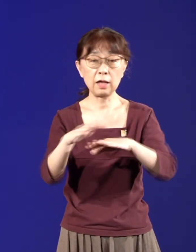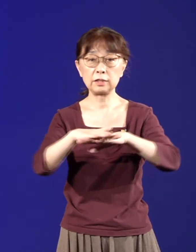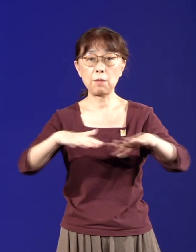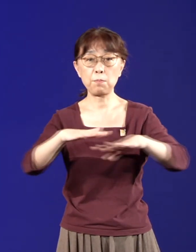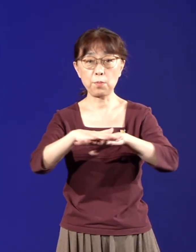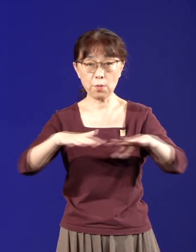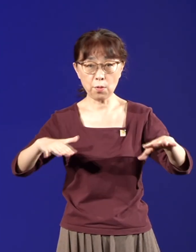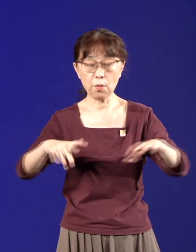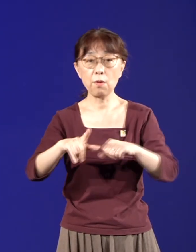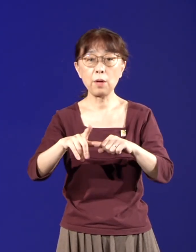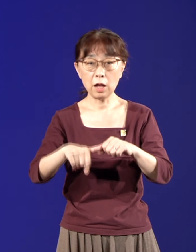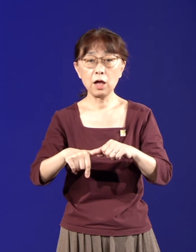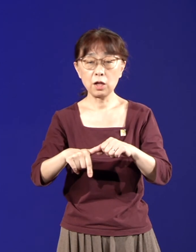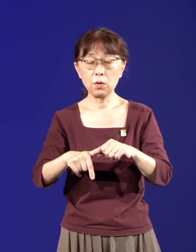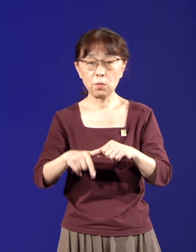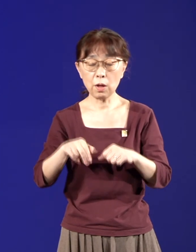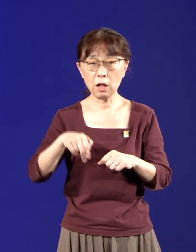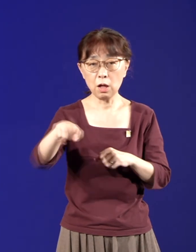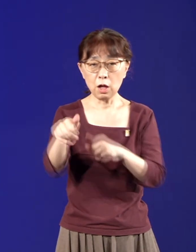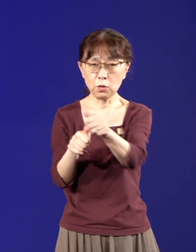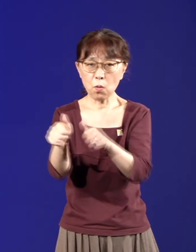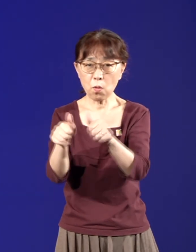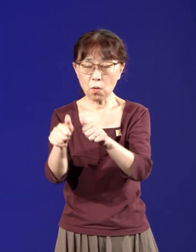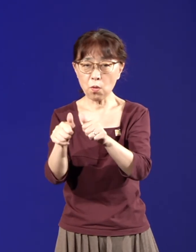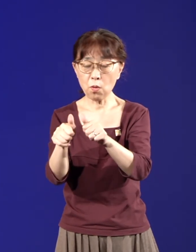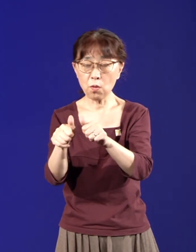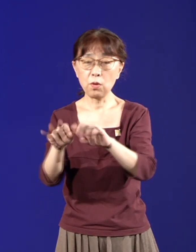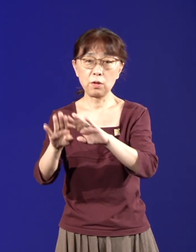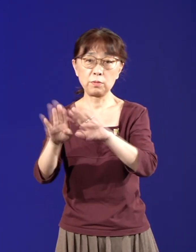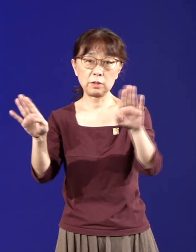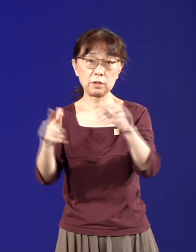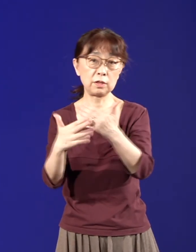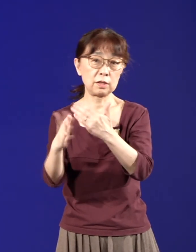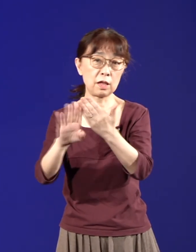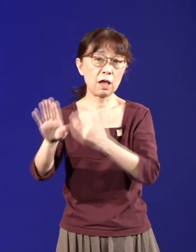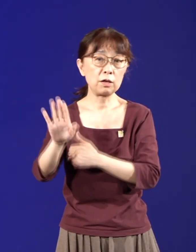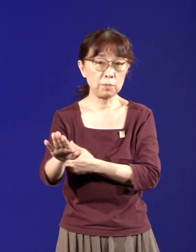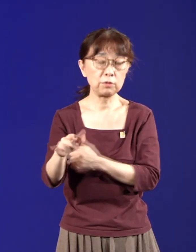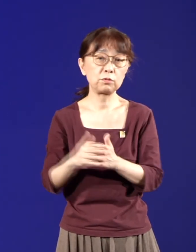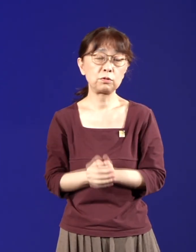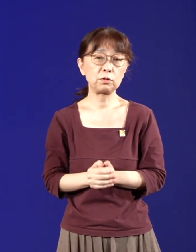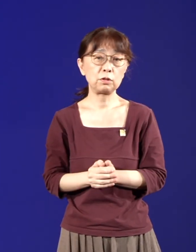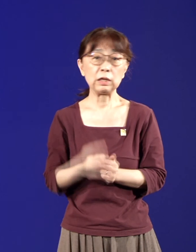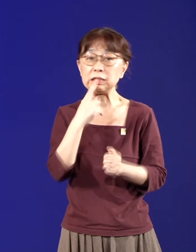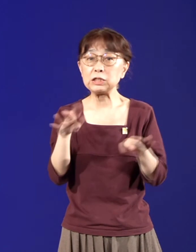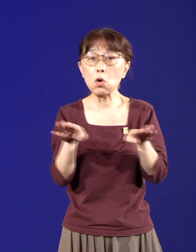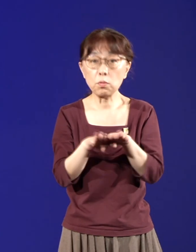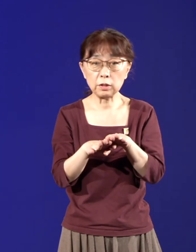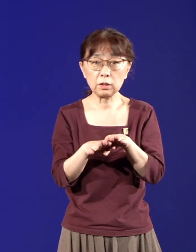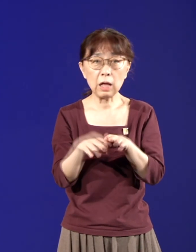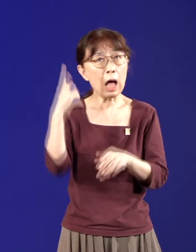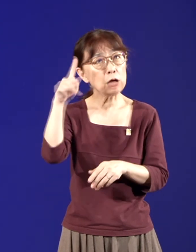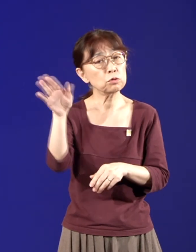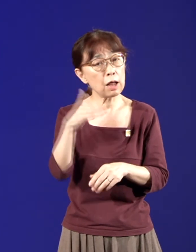ても、競歩競技がスタートをしております。で、日曜日まで、明日からはマラソ